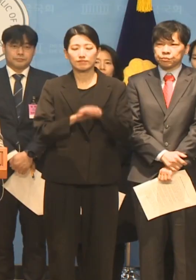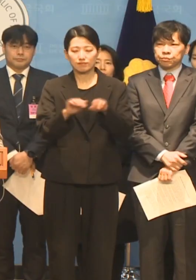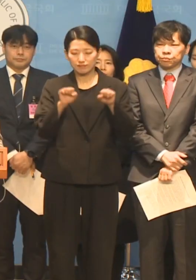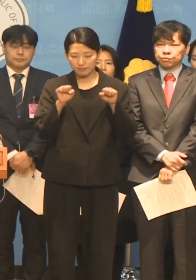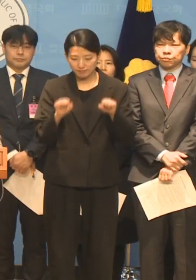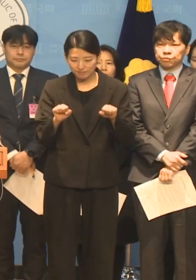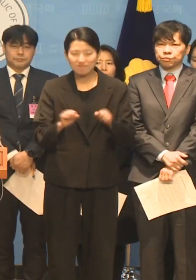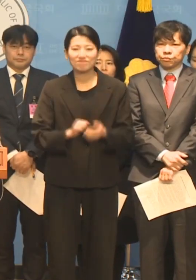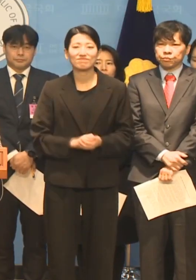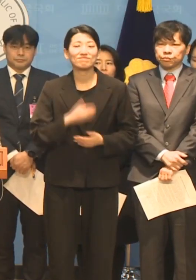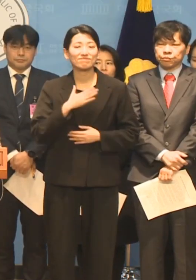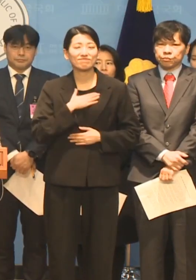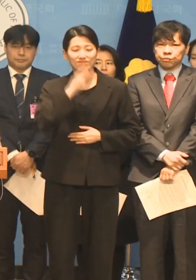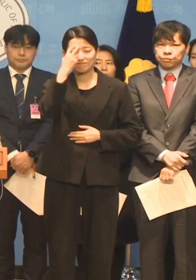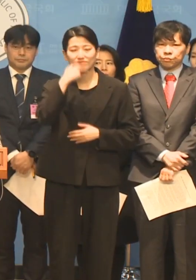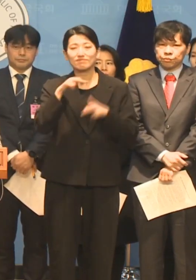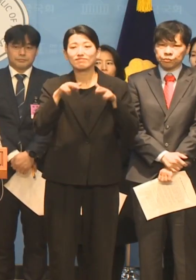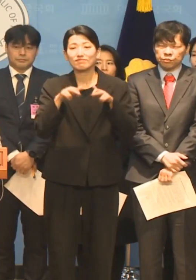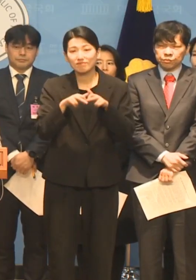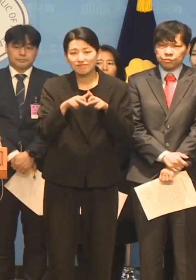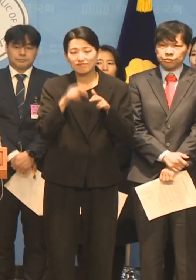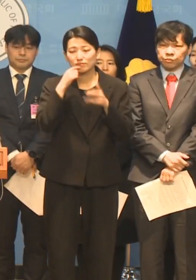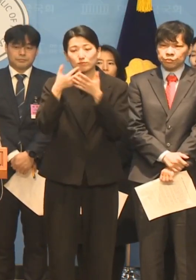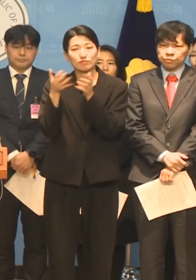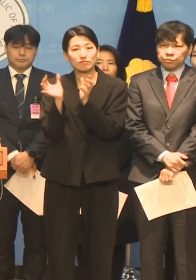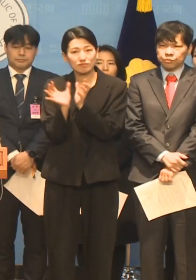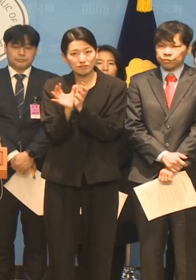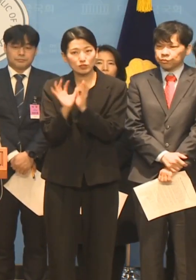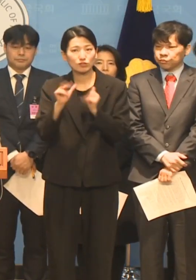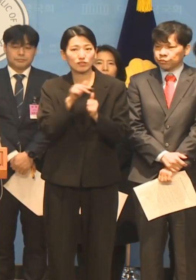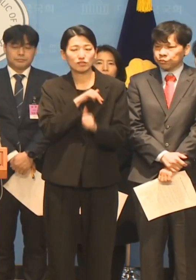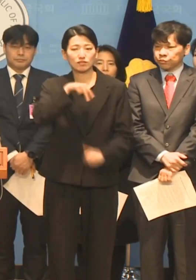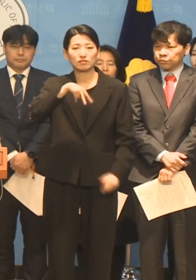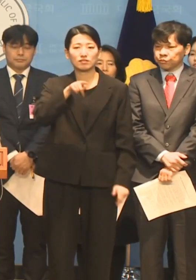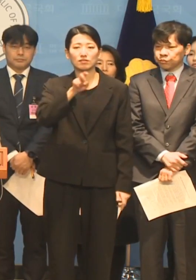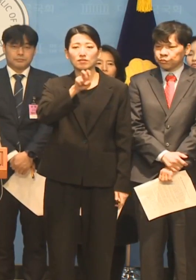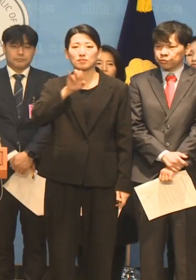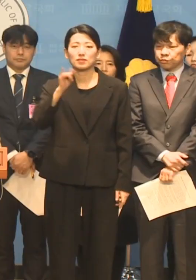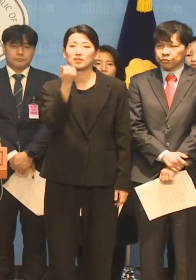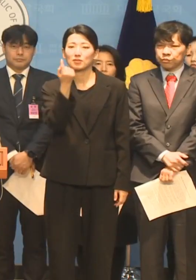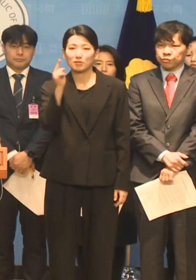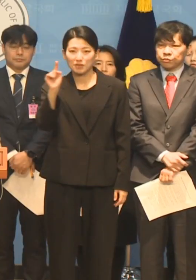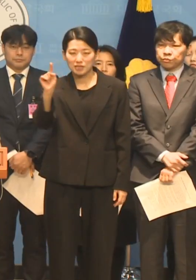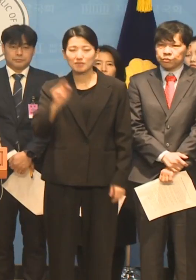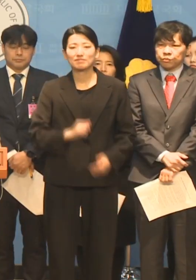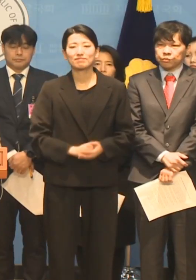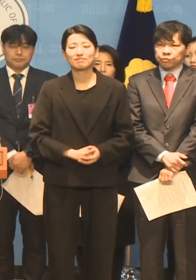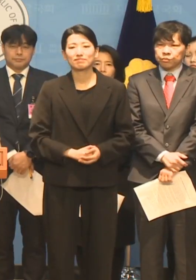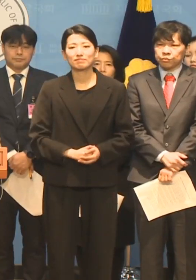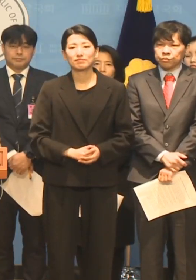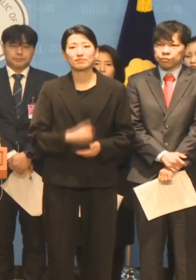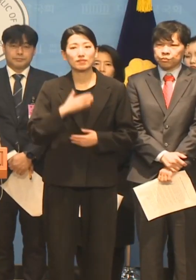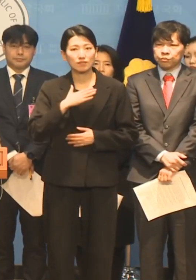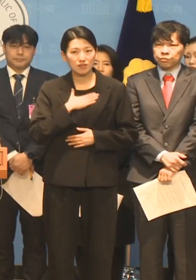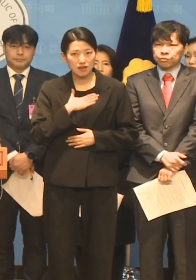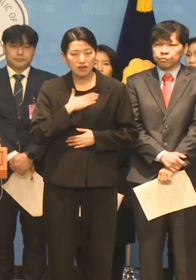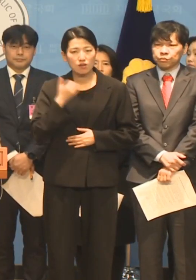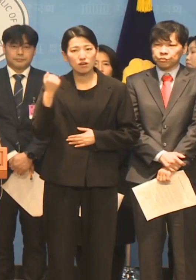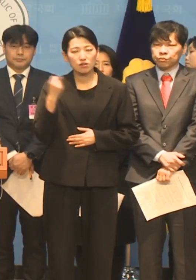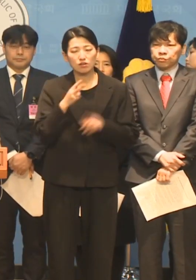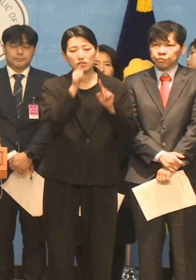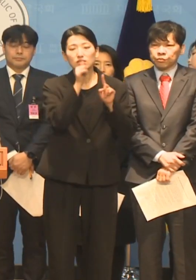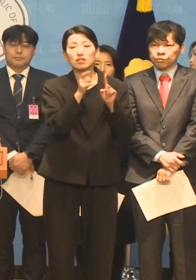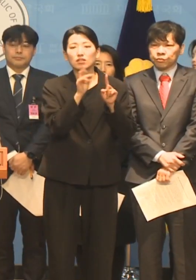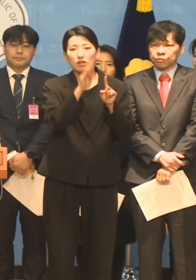안녕하십니까. 소리로 보는 시각장애인 더불어민주당 국회의원 서미화입니다. 오늘 저와 1형 당뇨병 환자